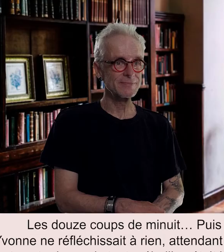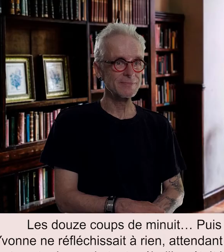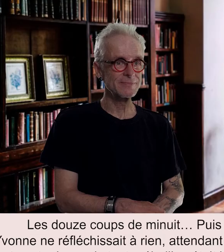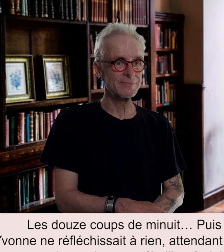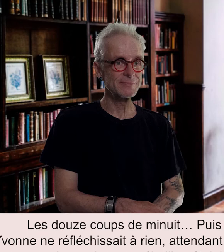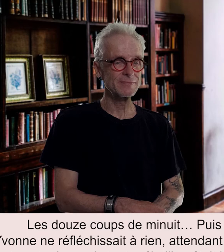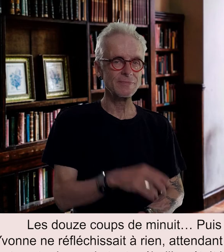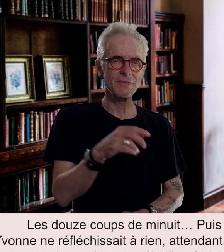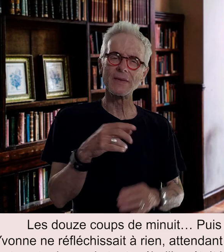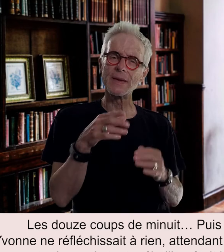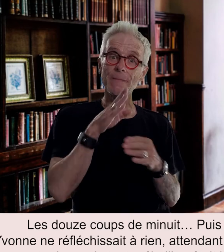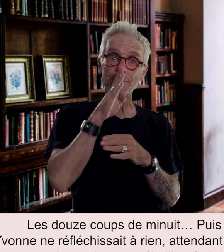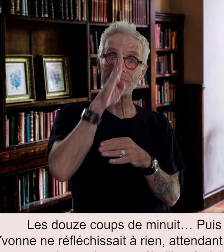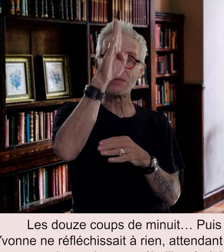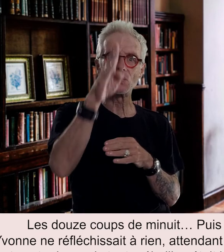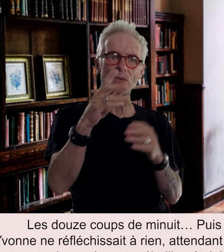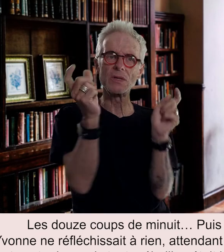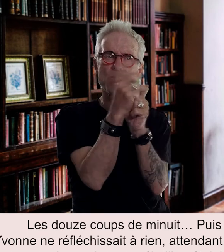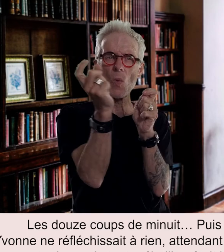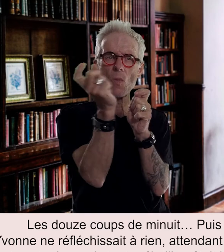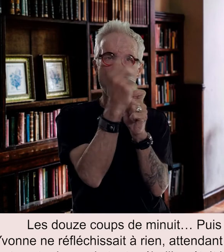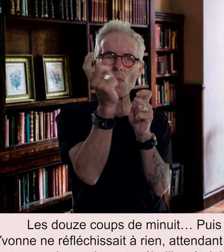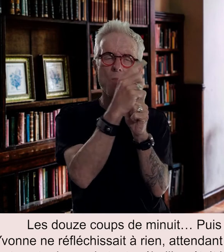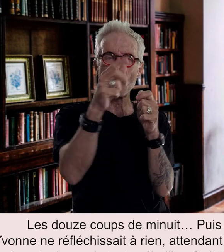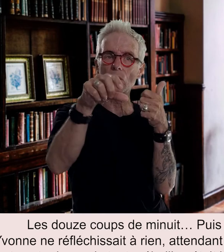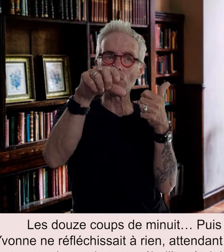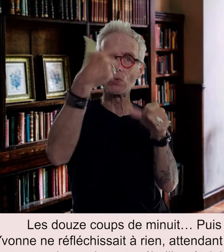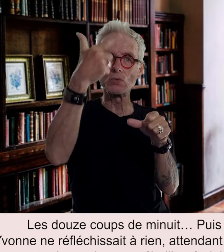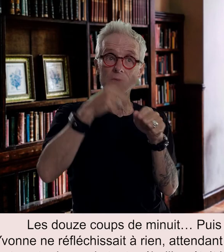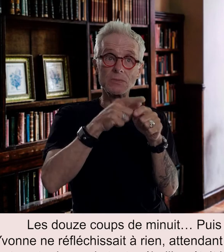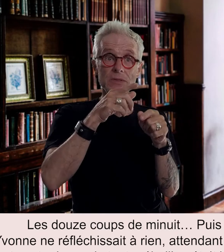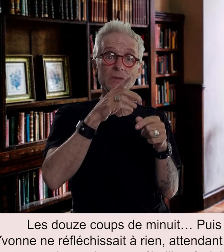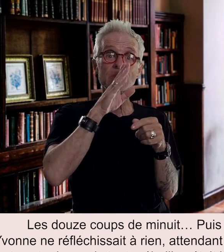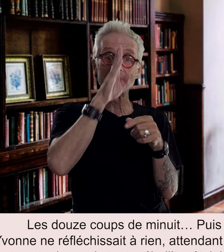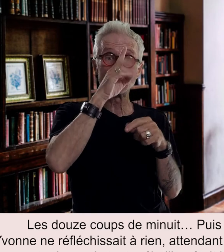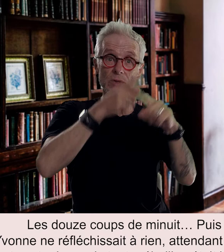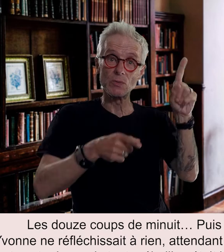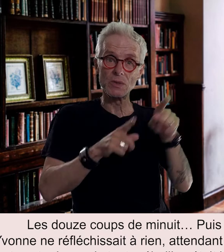Les douze coups de minuit, puis la demi, puis une heure.